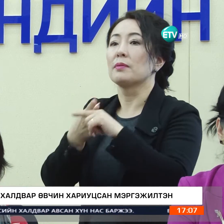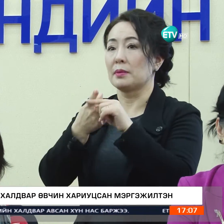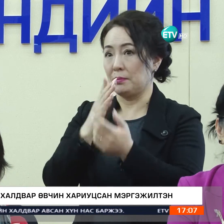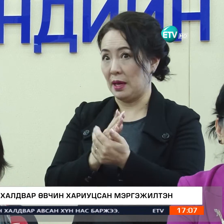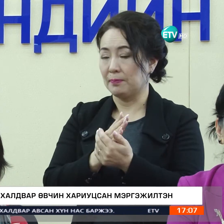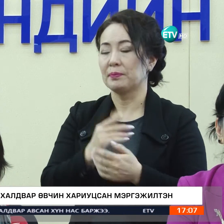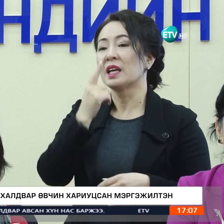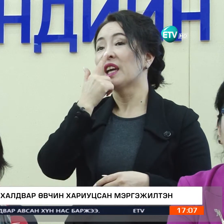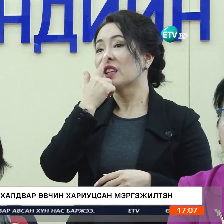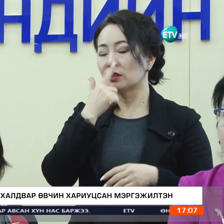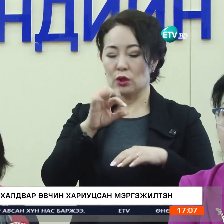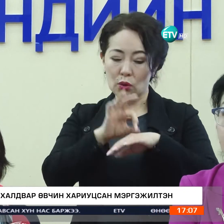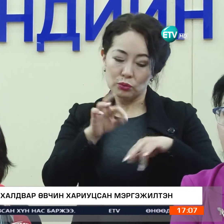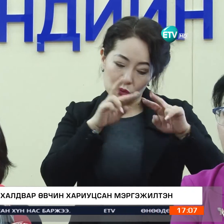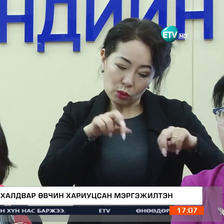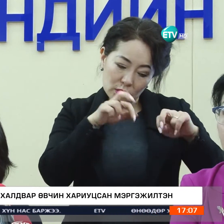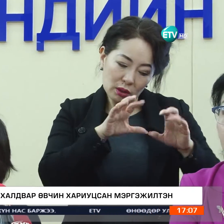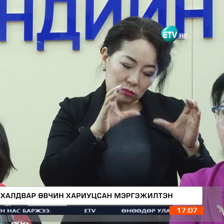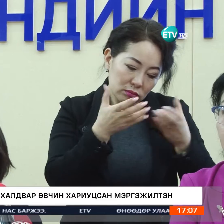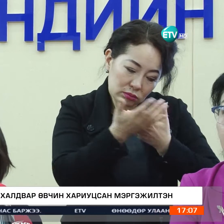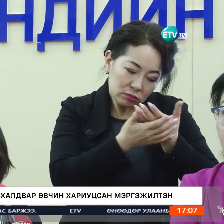Хятадын өвчин судлалын төвөөс